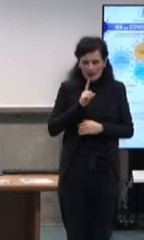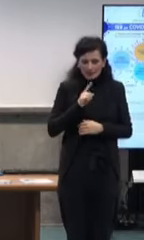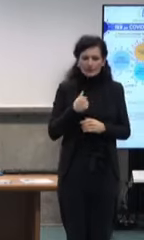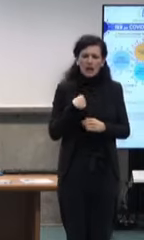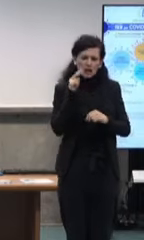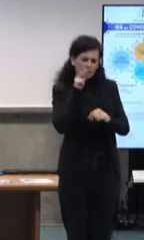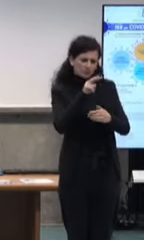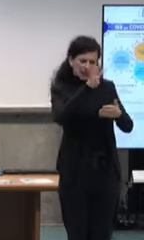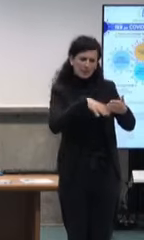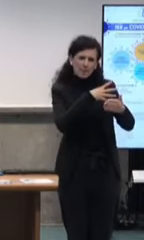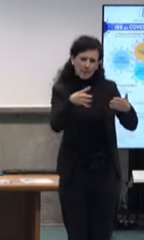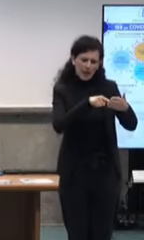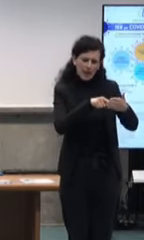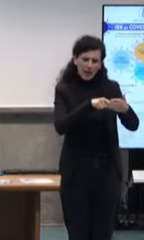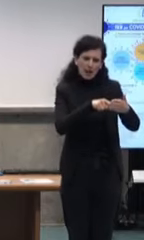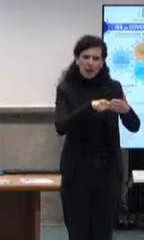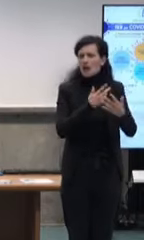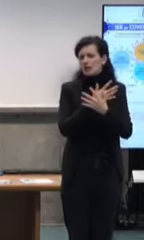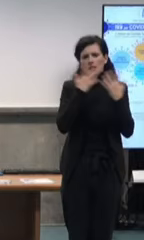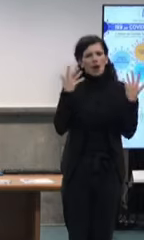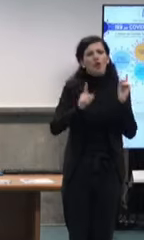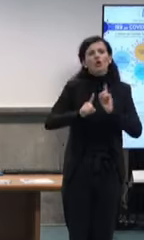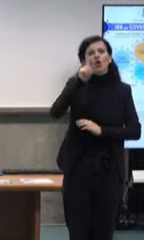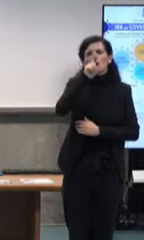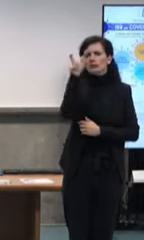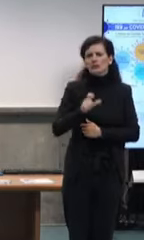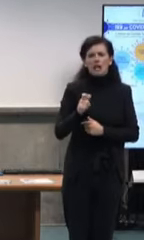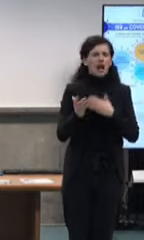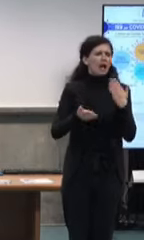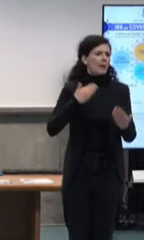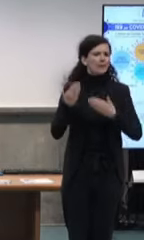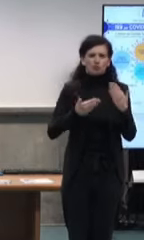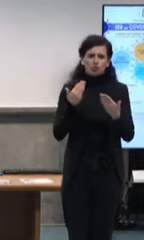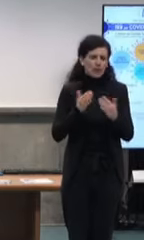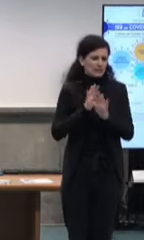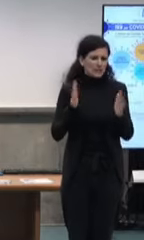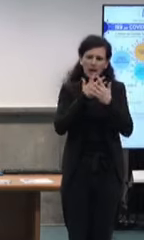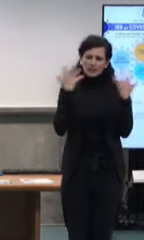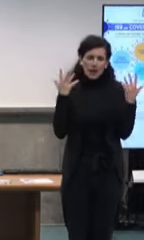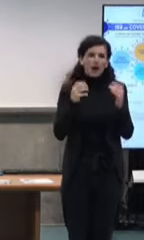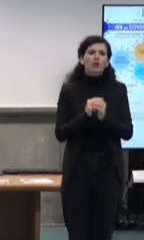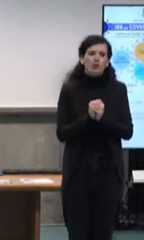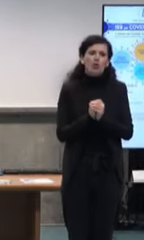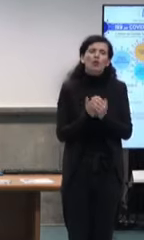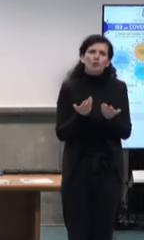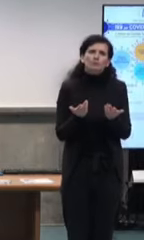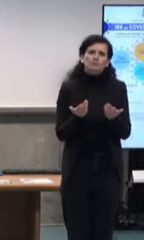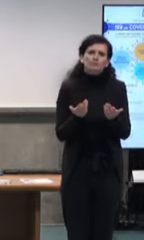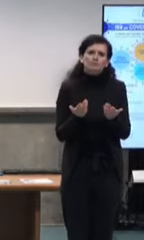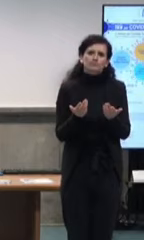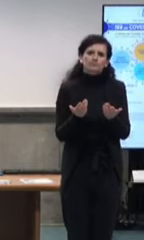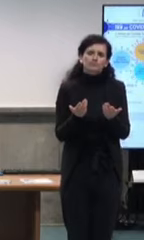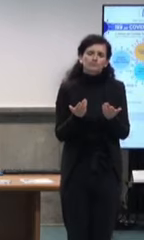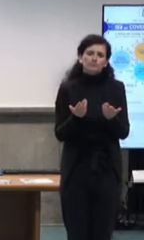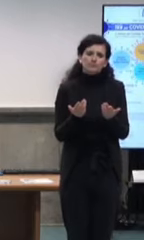che c'è chiaramente un emergenza al nord è evidente comunque in tutte le mappe però c'è una